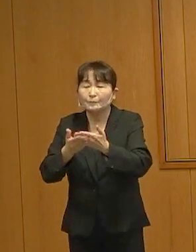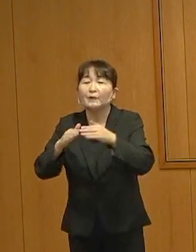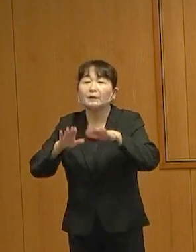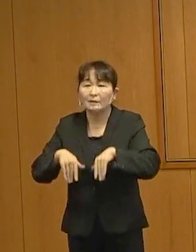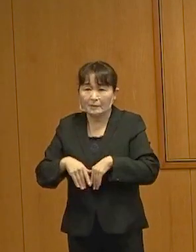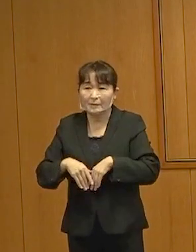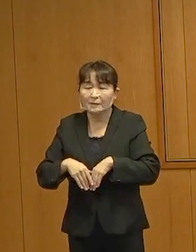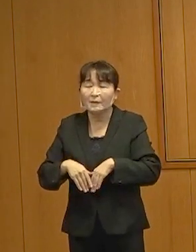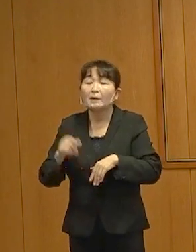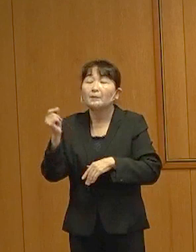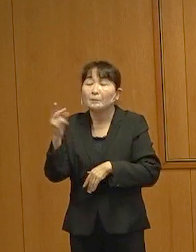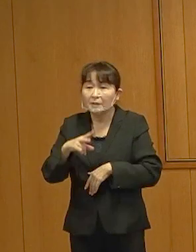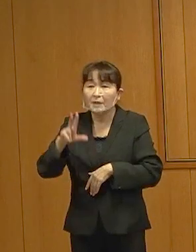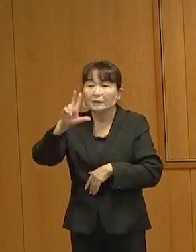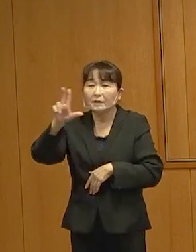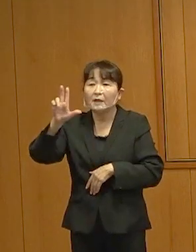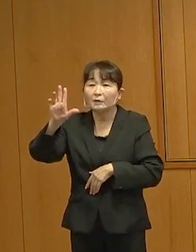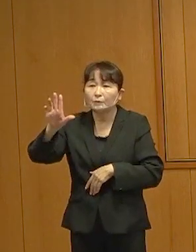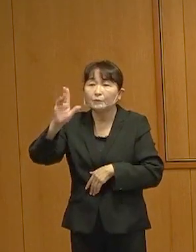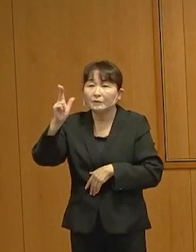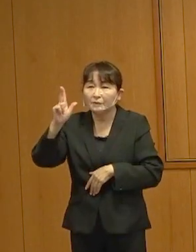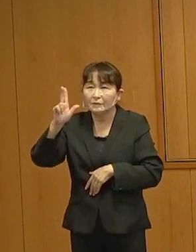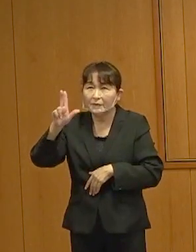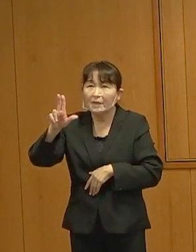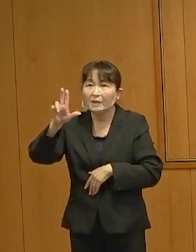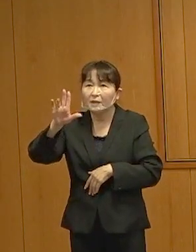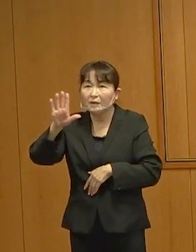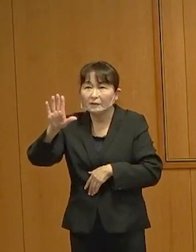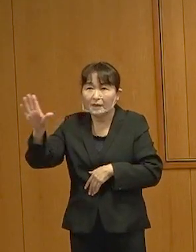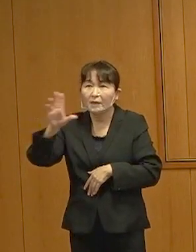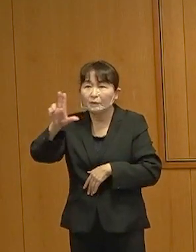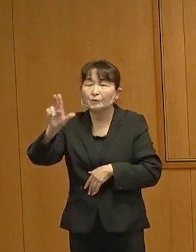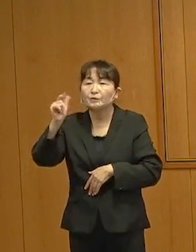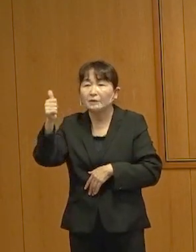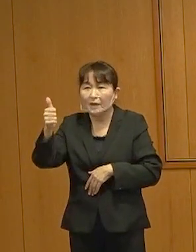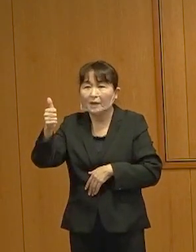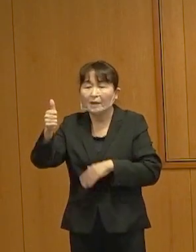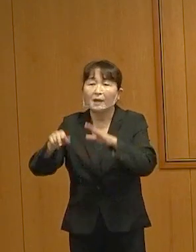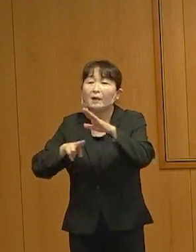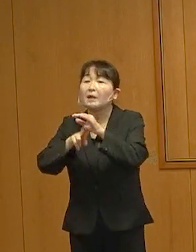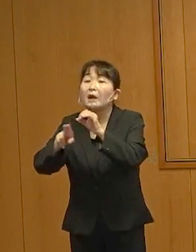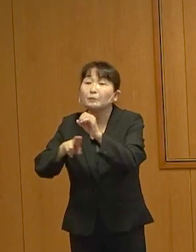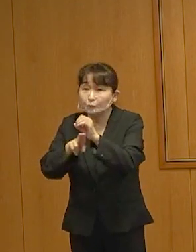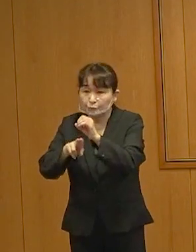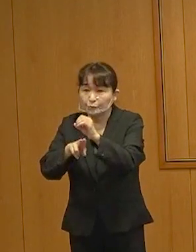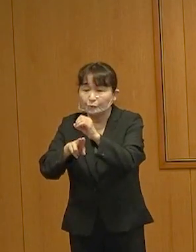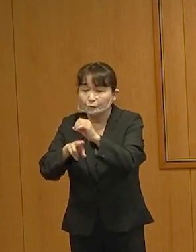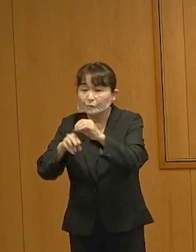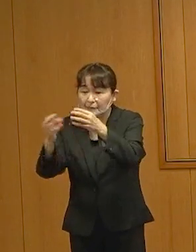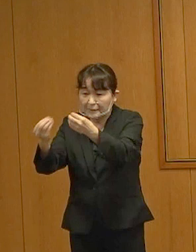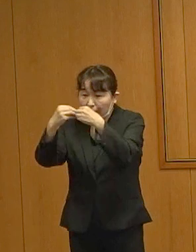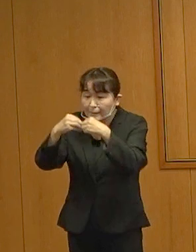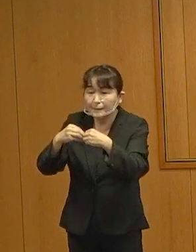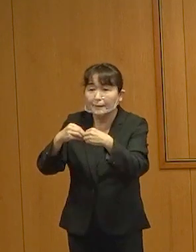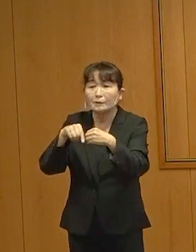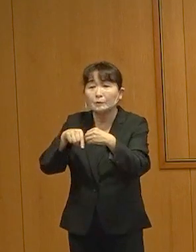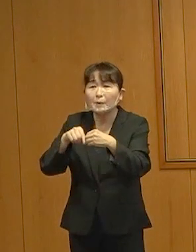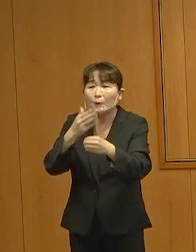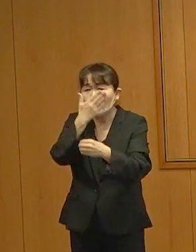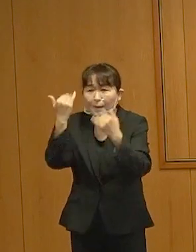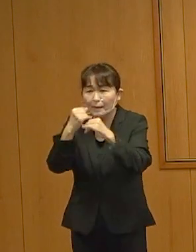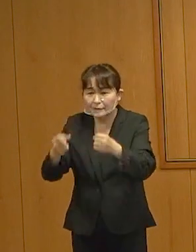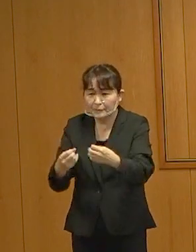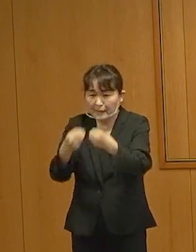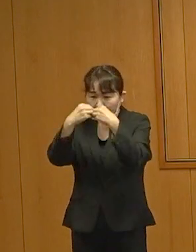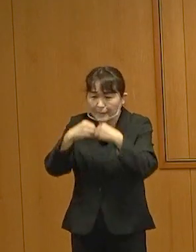のが若年層に非常に、感染率が高かったという状況がありました。そのことも、危機感を